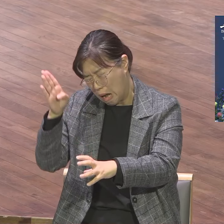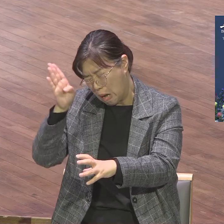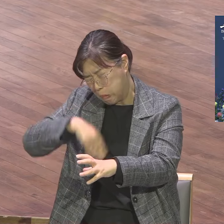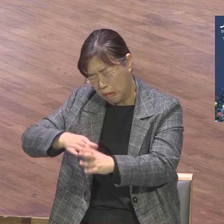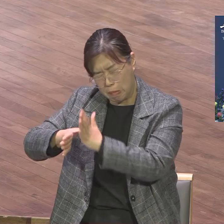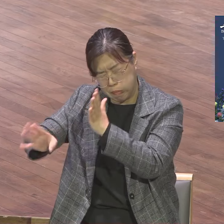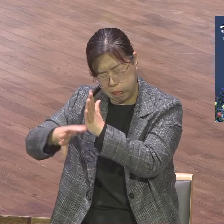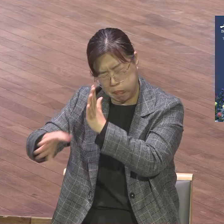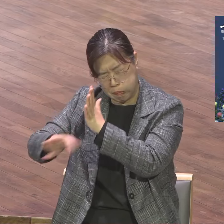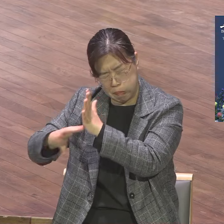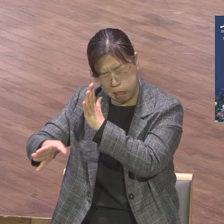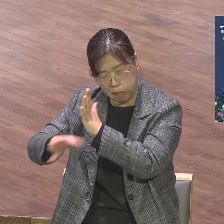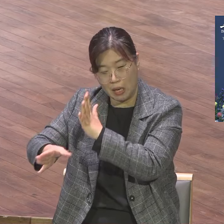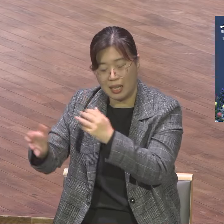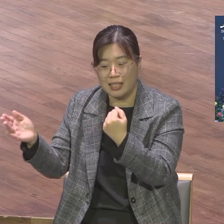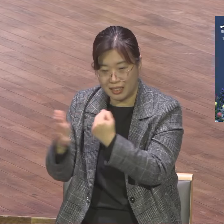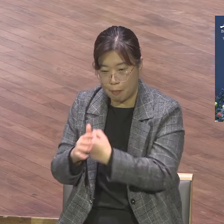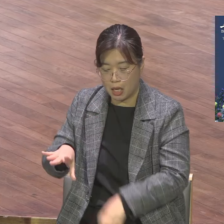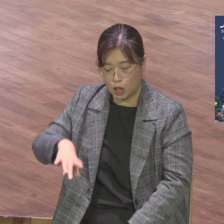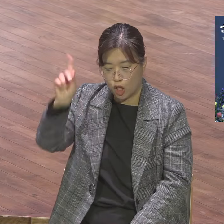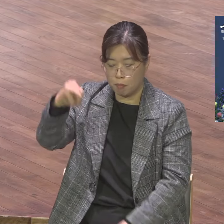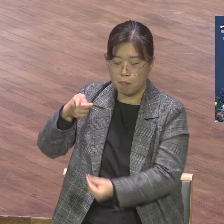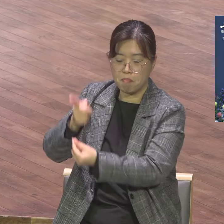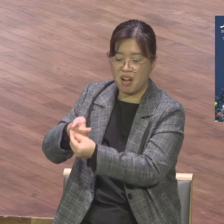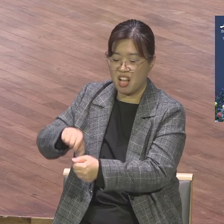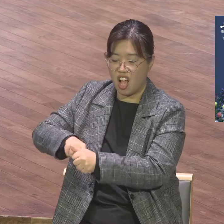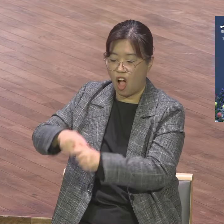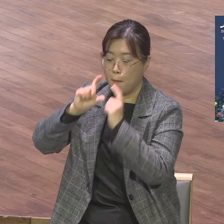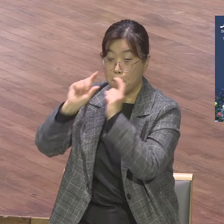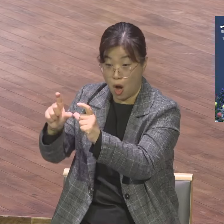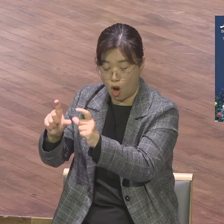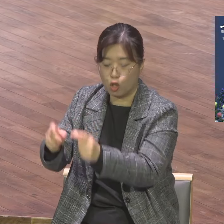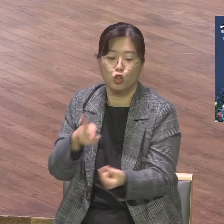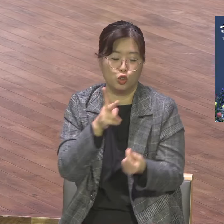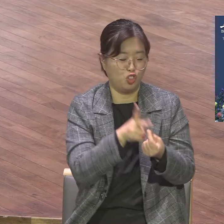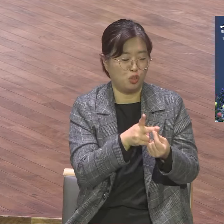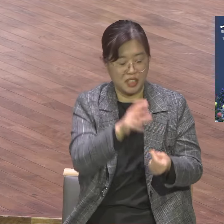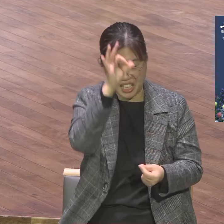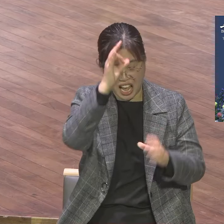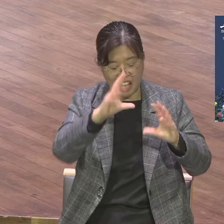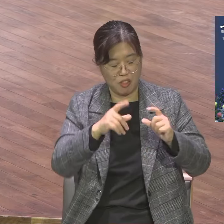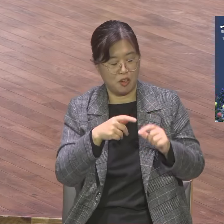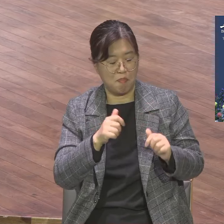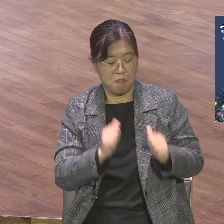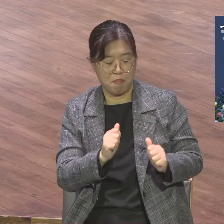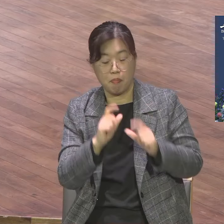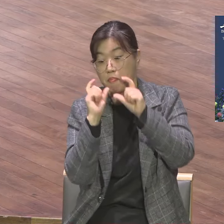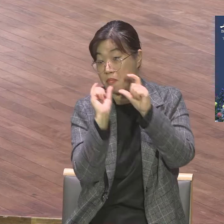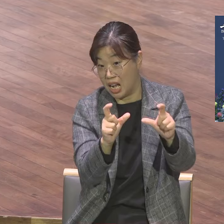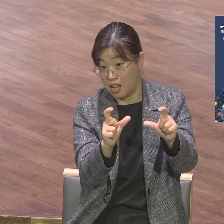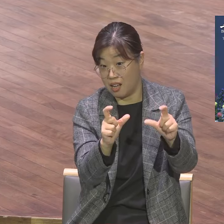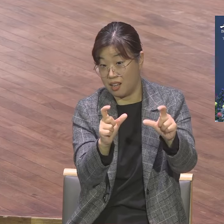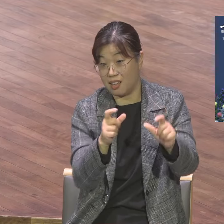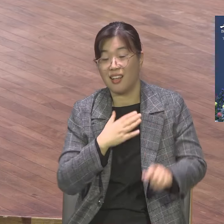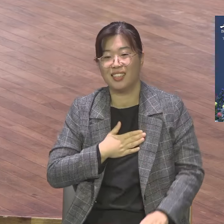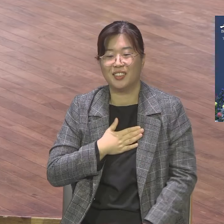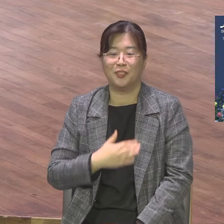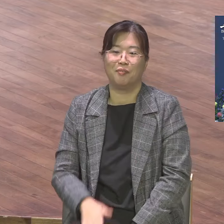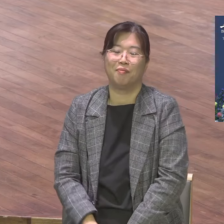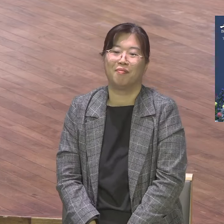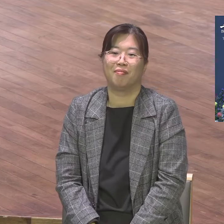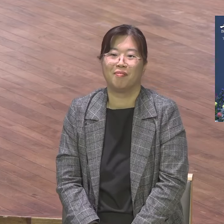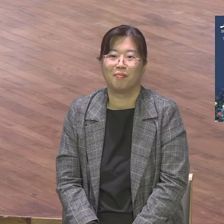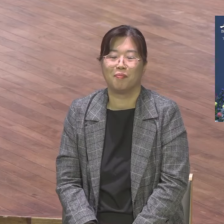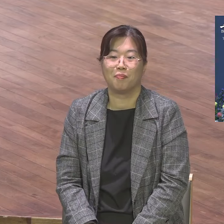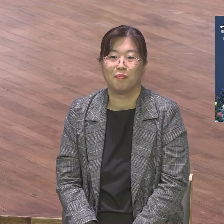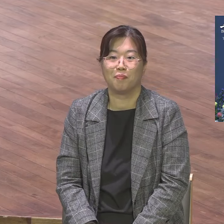손자 니므롯이 세운 나라예요. 함이 누구예요? 노아의 아들 세 아들 중에 셈, 함, 야벳이잖아요.